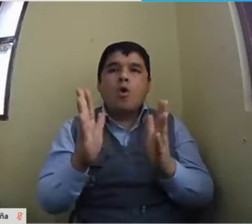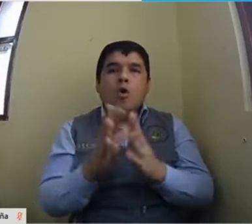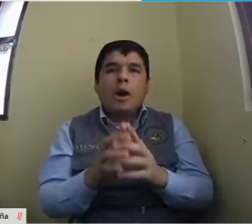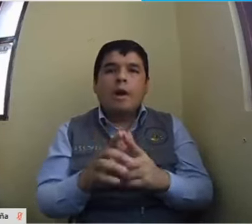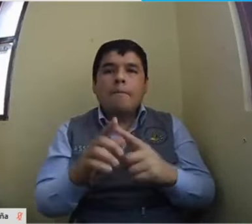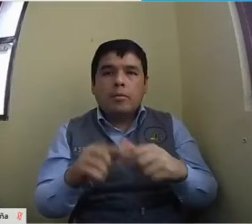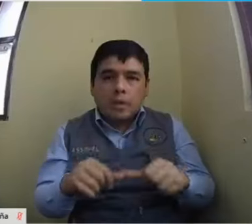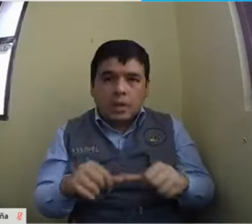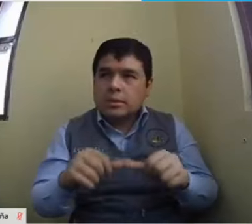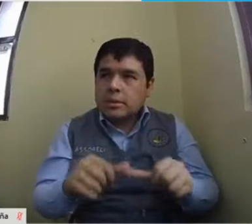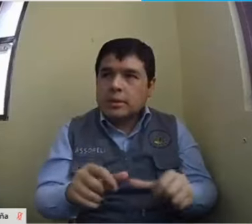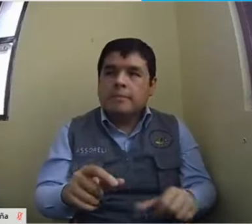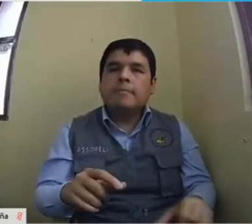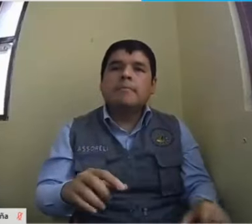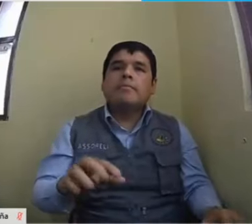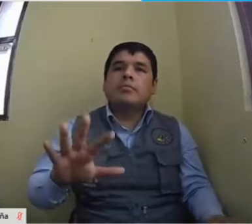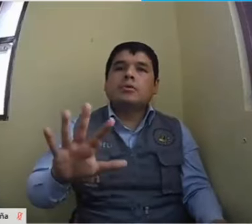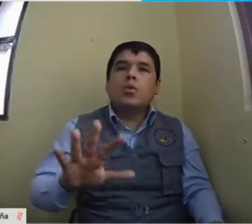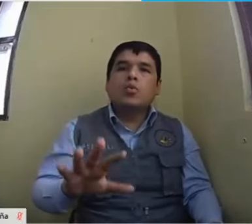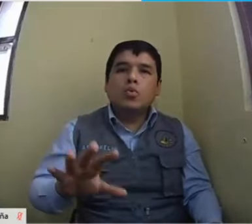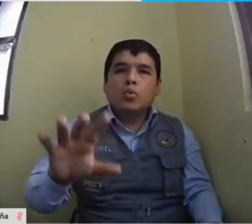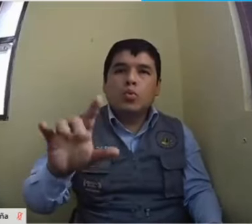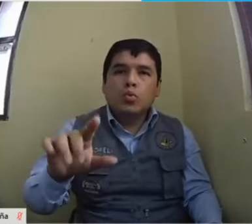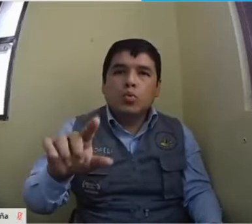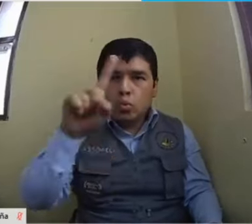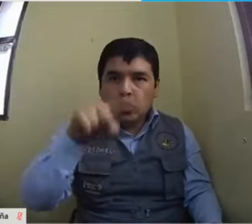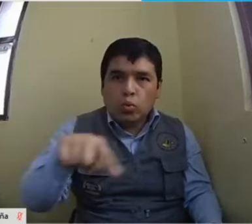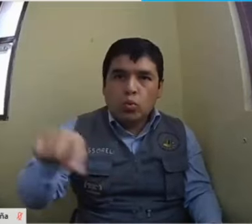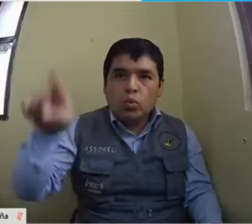Por eso que Ronald las explica, las nuevas y las antiguas.